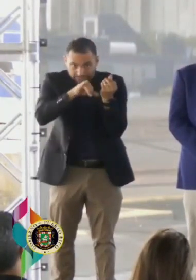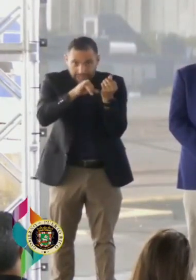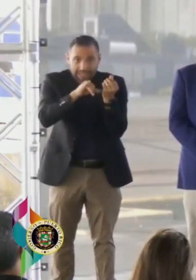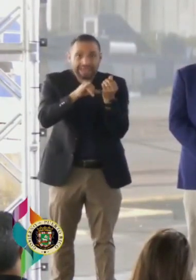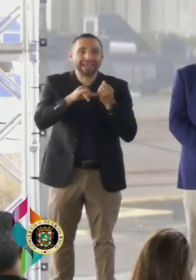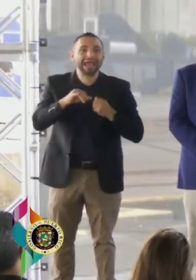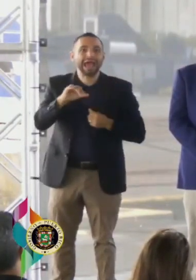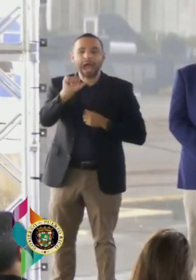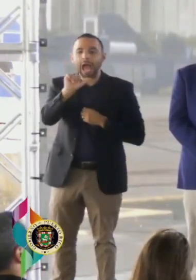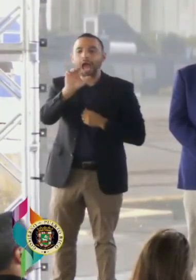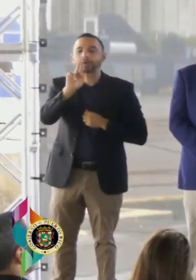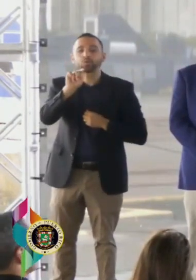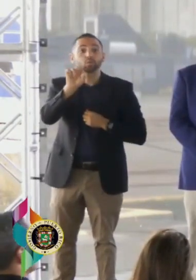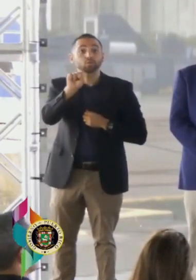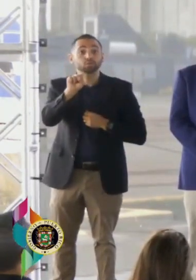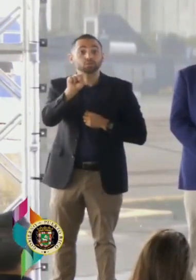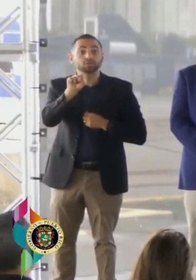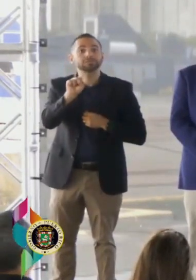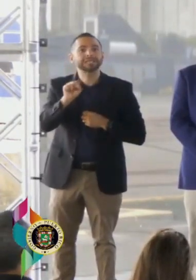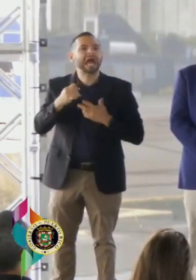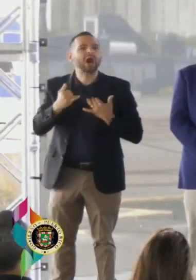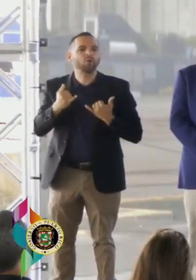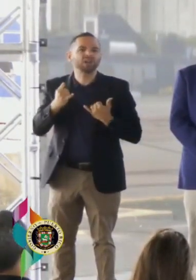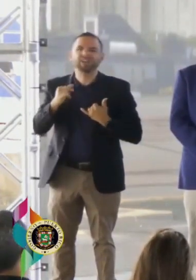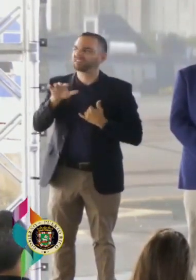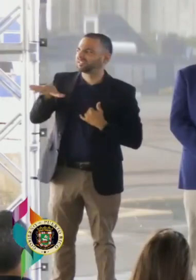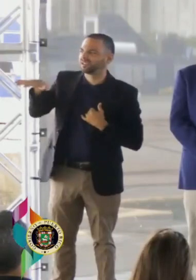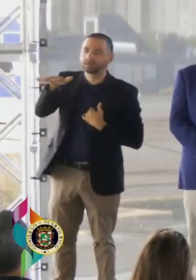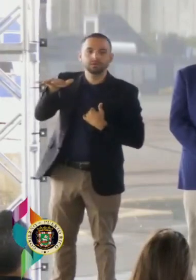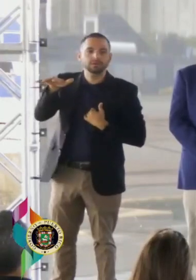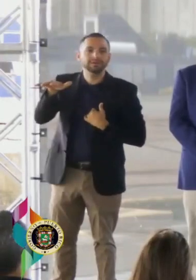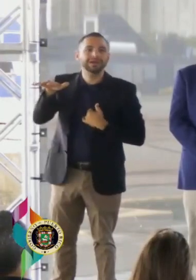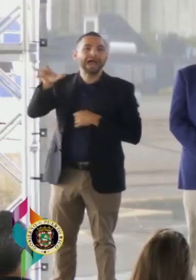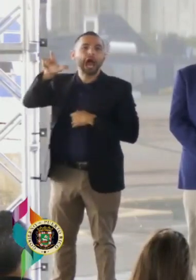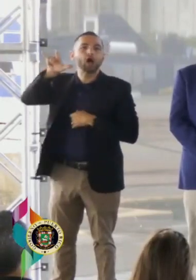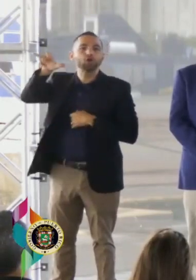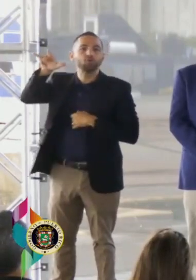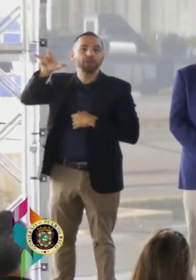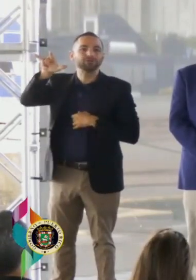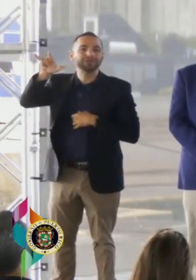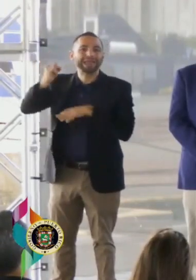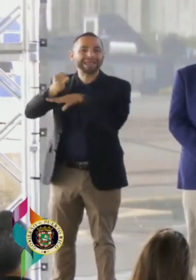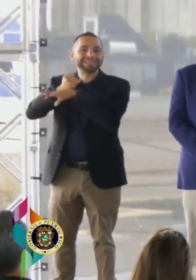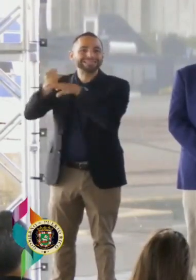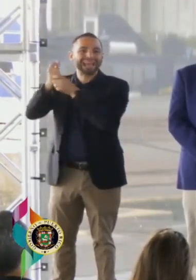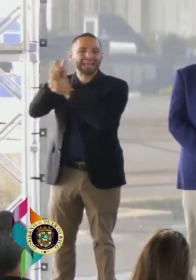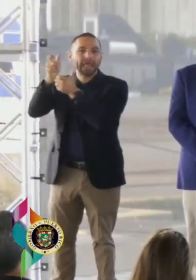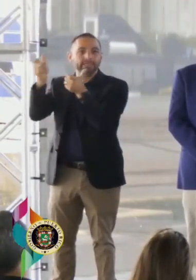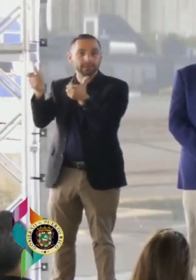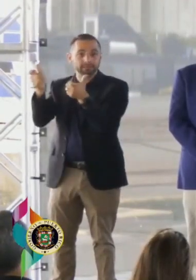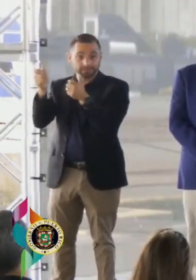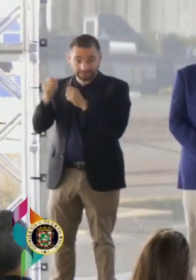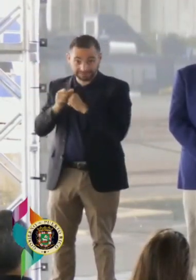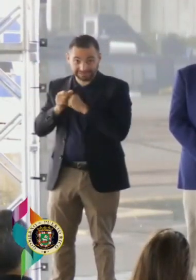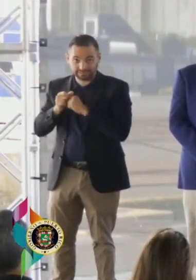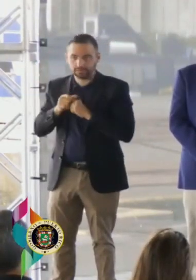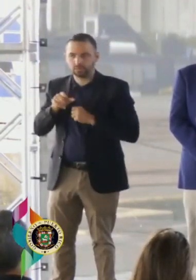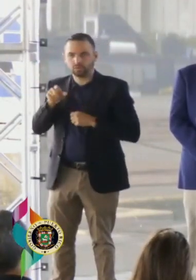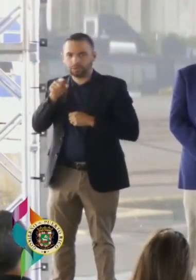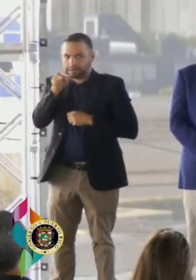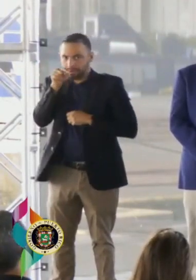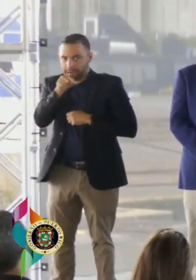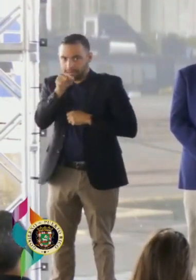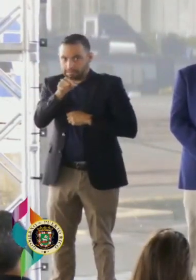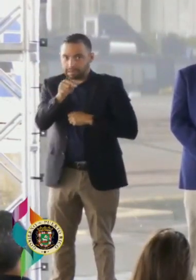puerto que ahora se encuentran en las inmediaciones del aeropuerto de Isla Grande nosotros queremos que este terminal